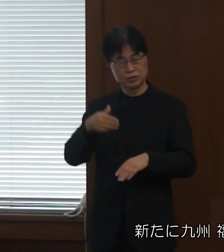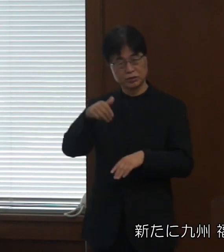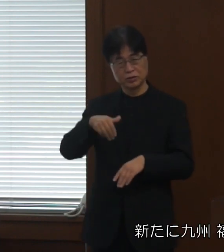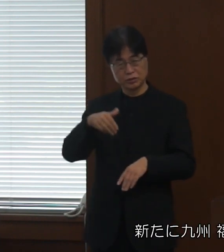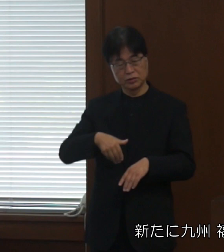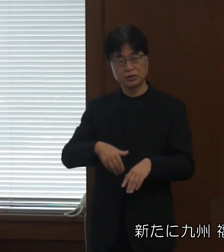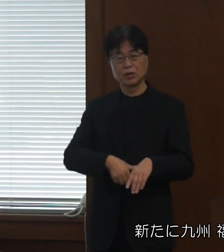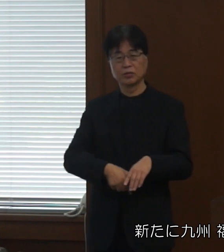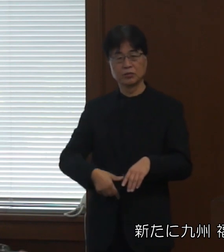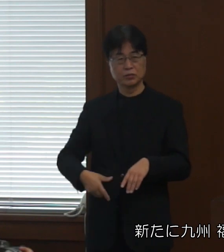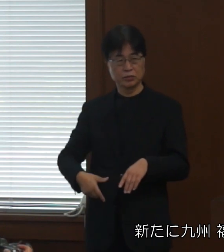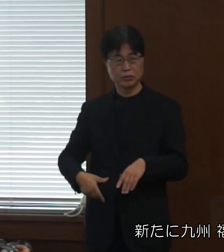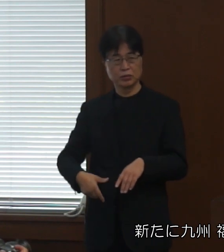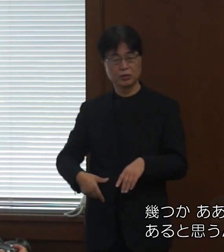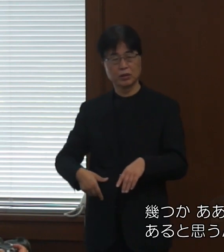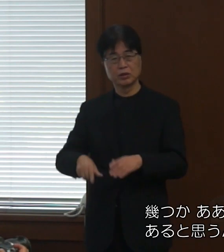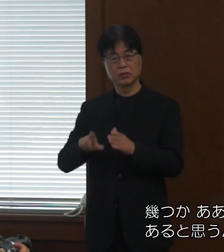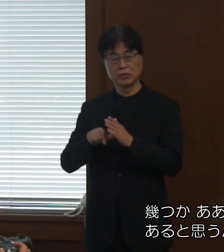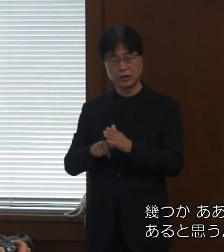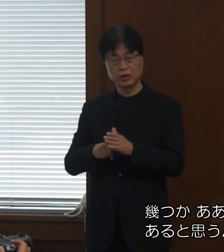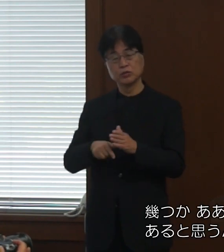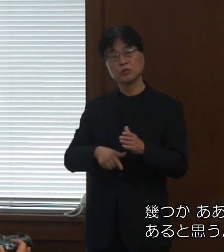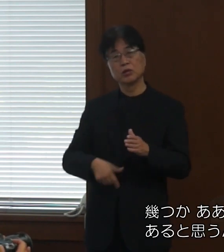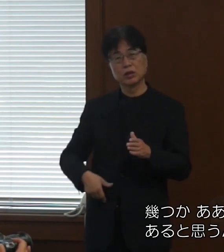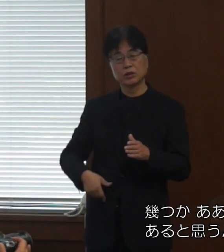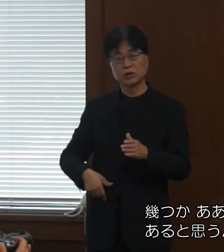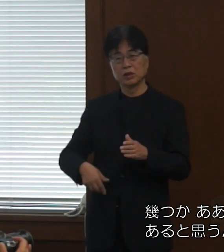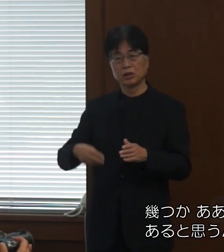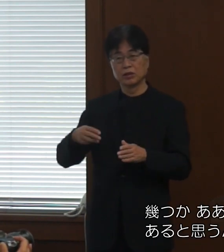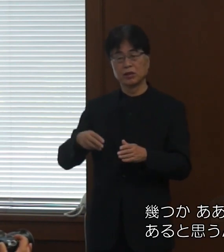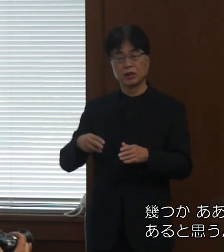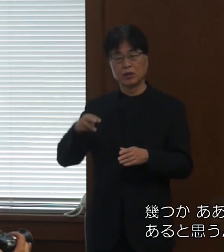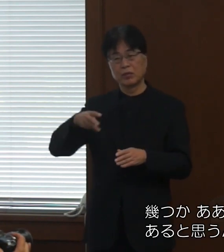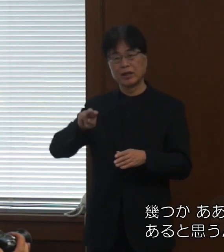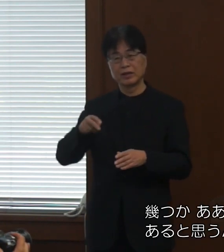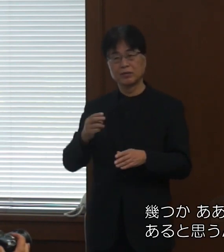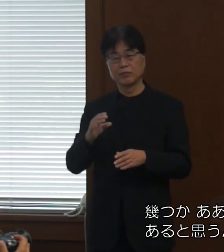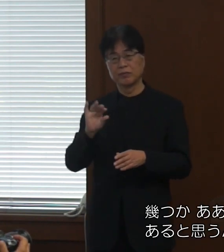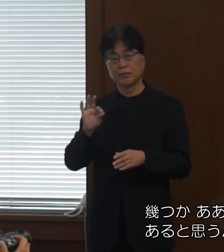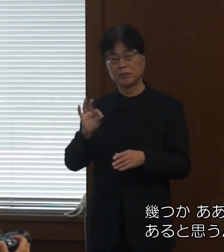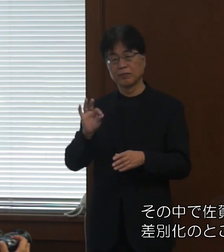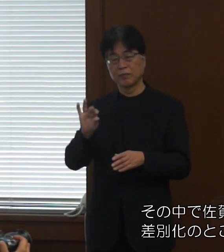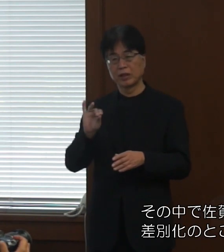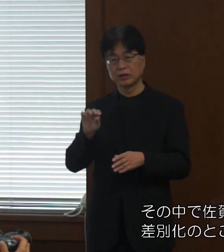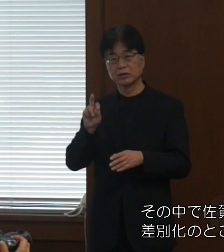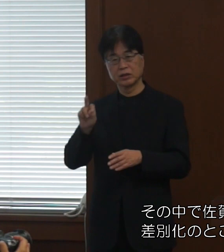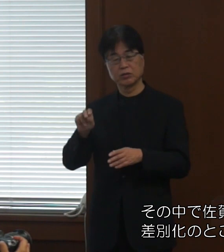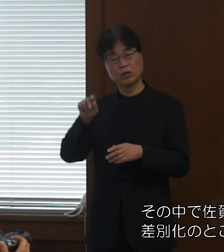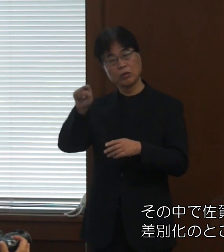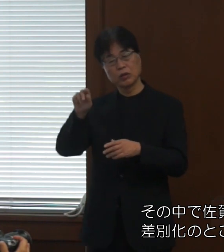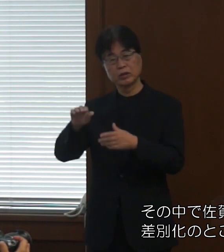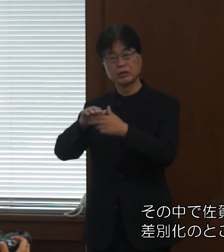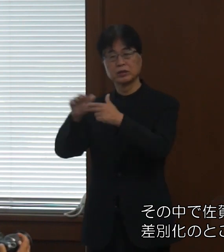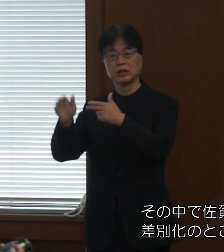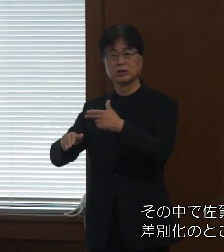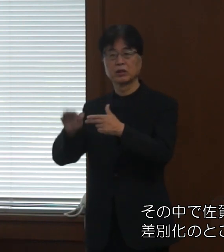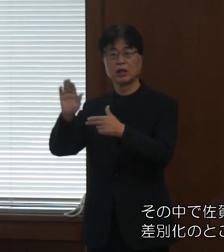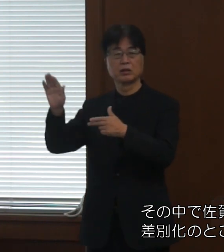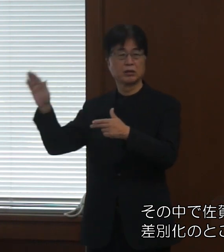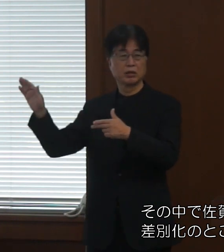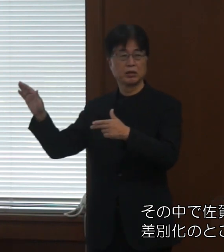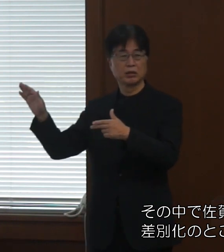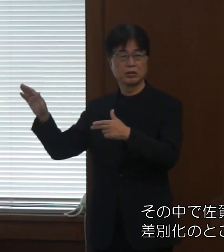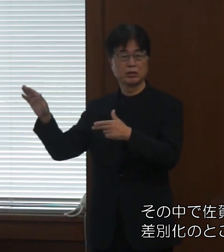マリンメッセなりいくつかいろいろ埋設みたいなあると思うんですがその中で